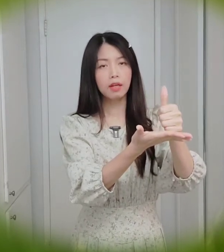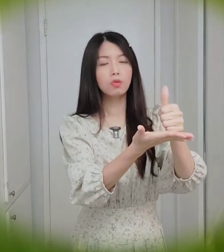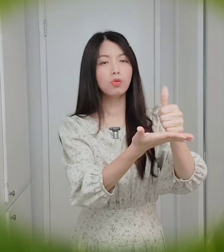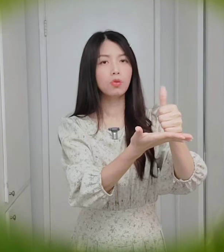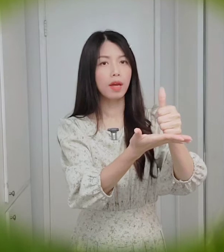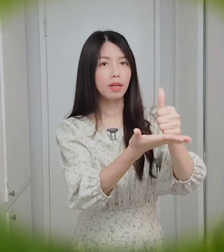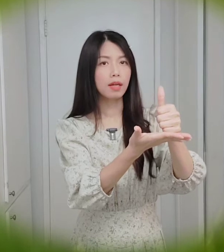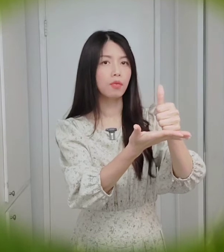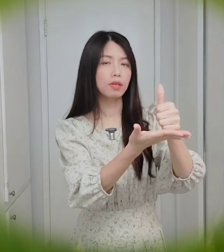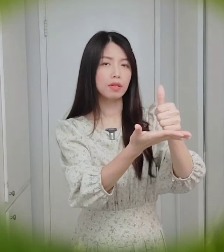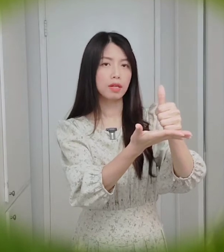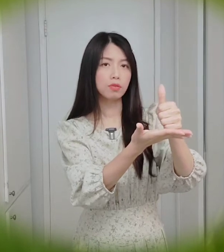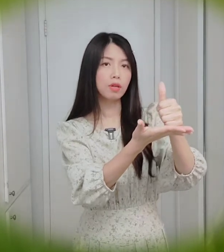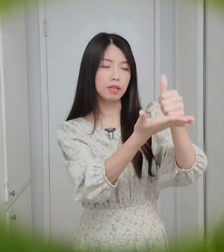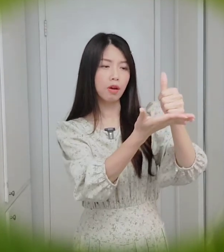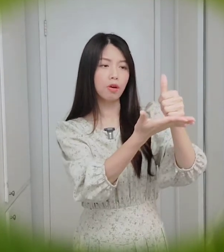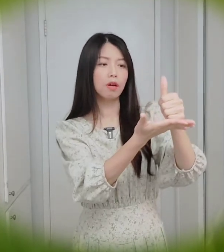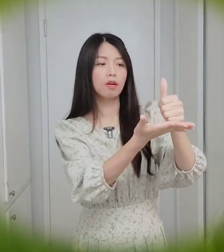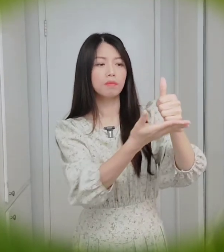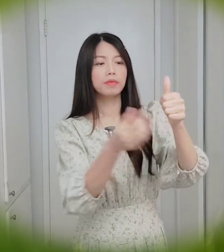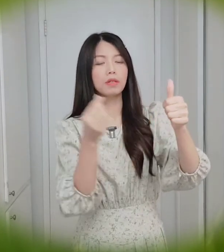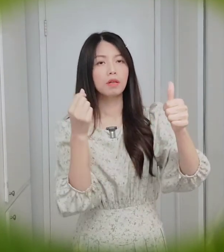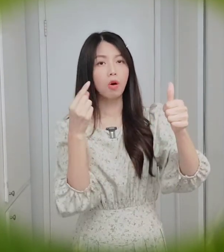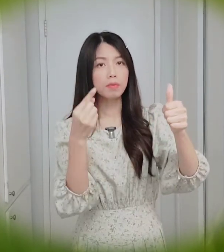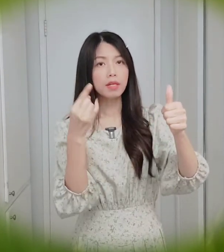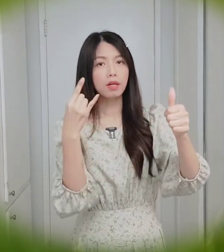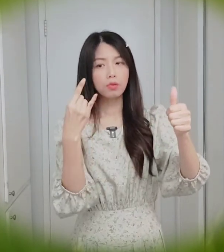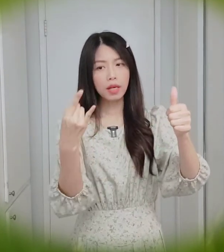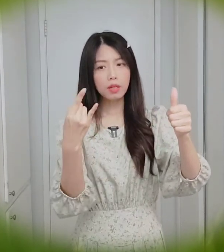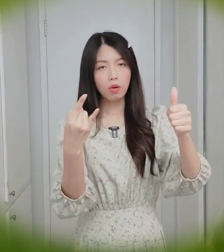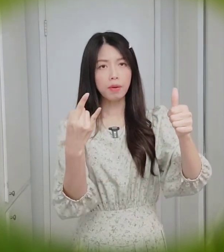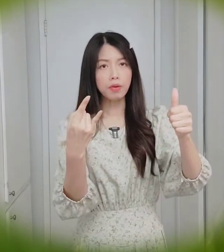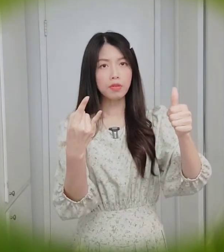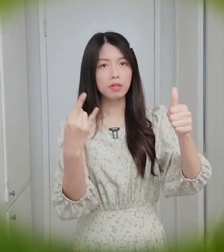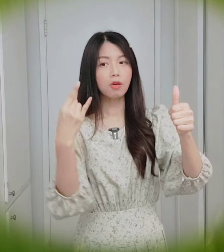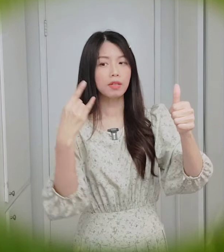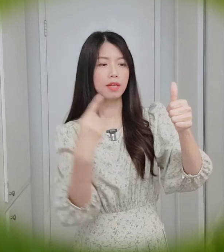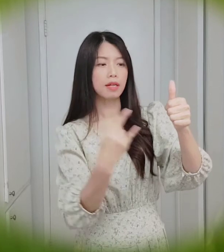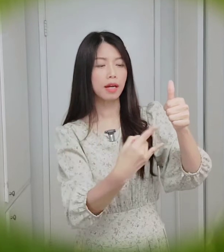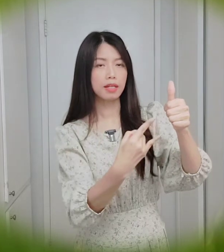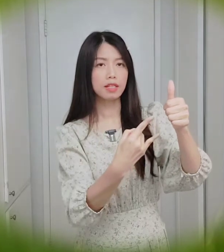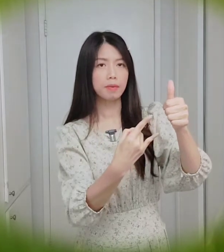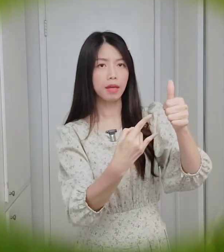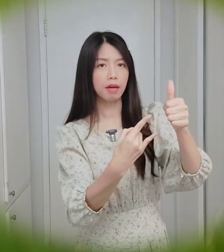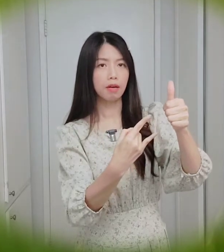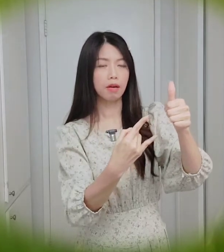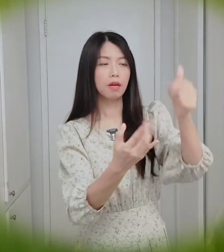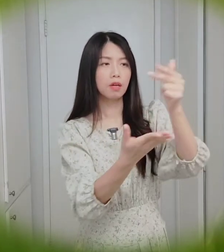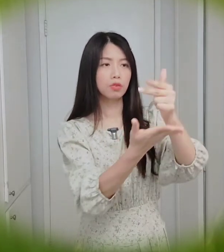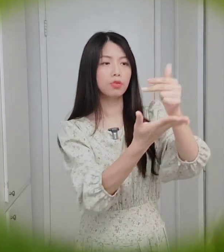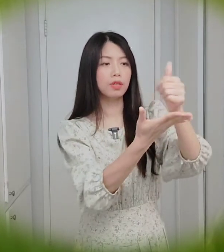주님께, 누구누구에게 라고 한 뜻의 수어는요. 검지하고 새끼손가락만 펴주셔서 그 대상을 가리키시면 돼요.